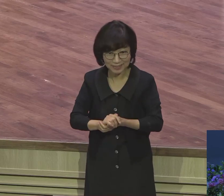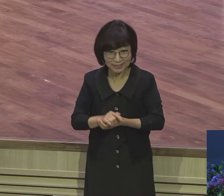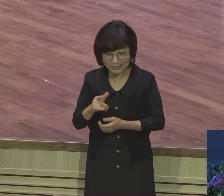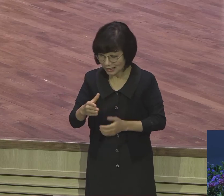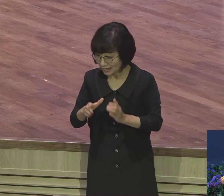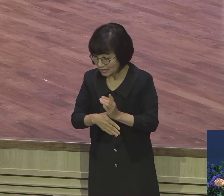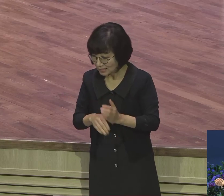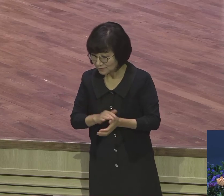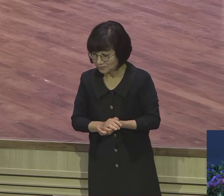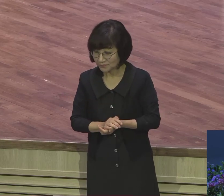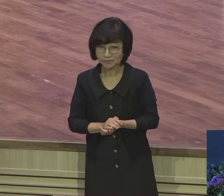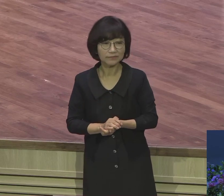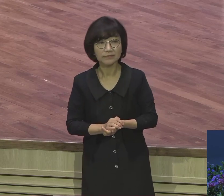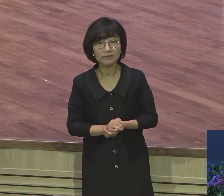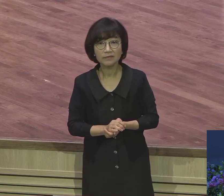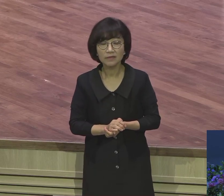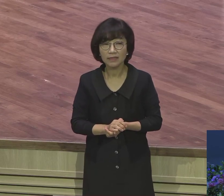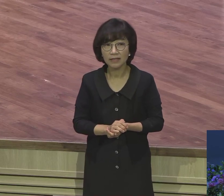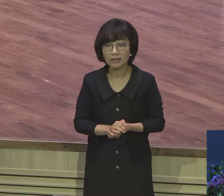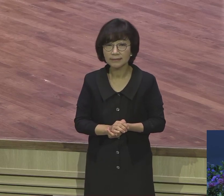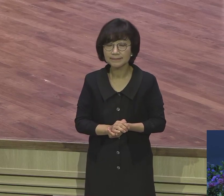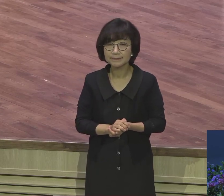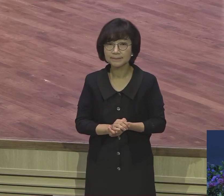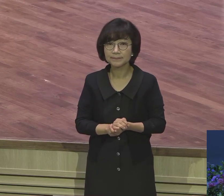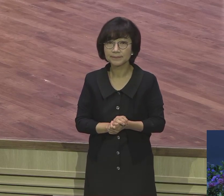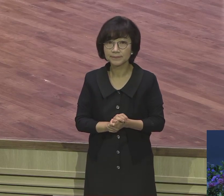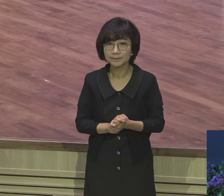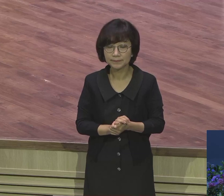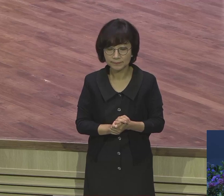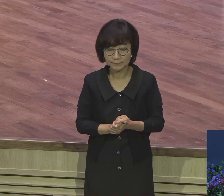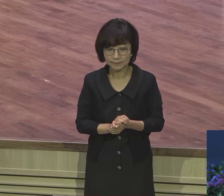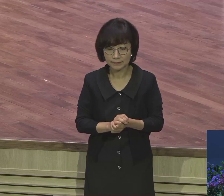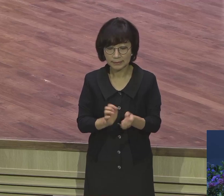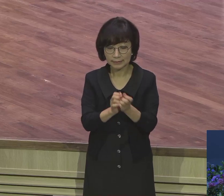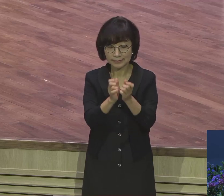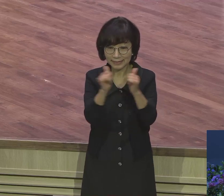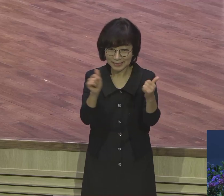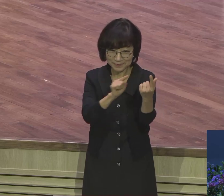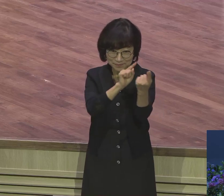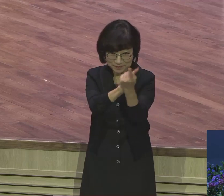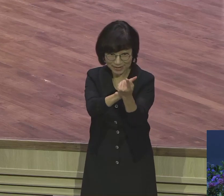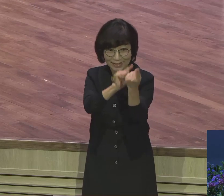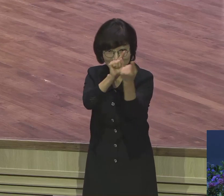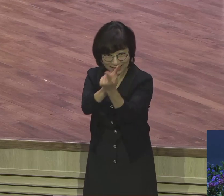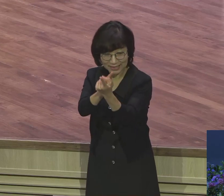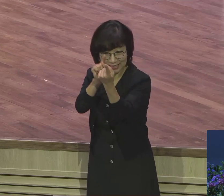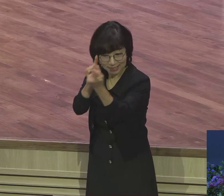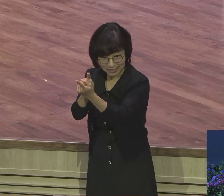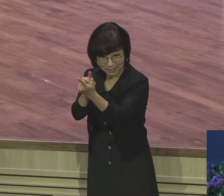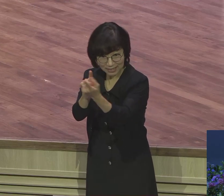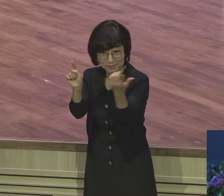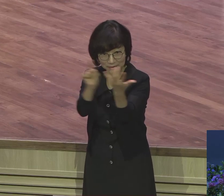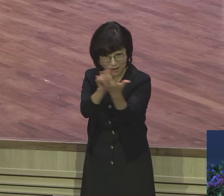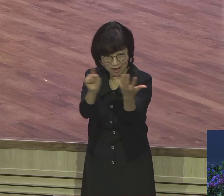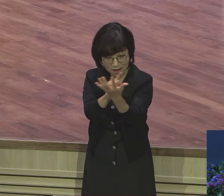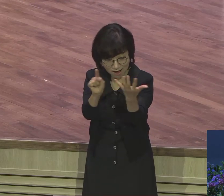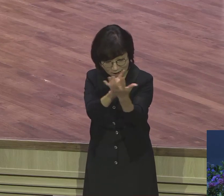사는 것은 육신적인 이런 사람과의 사람 속에 살아가게 되는데 신앙생활은